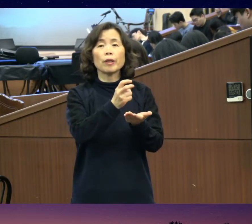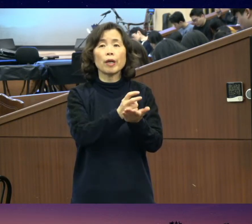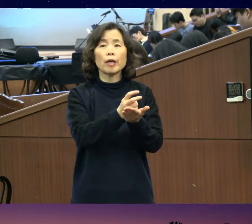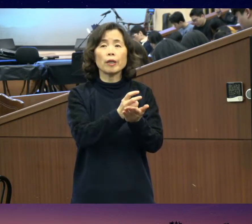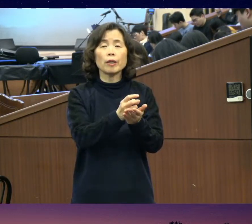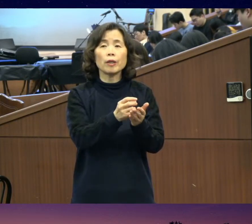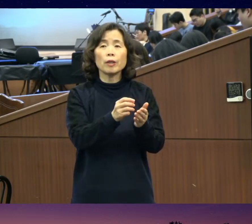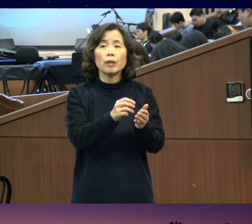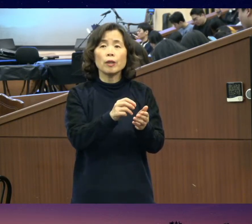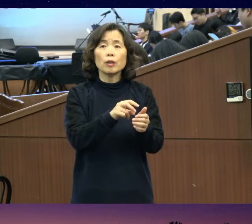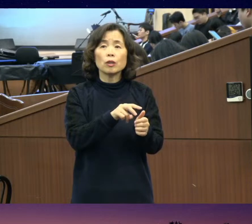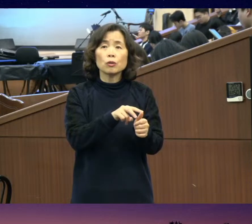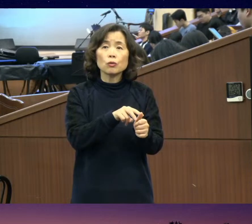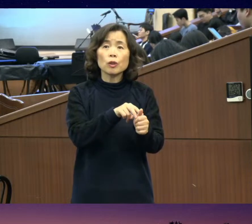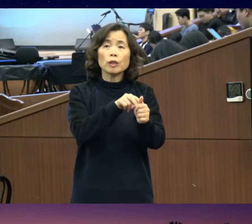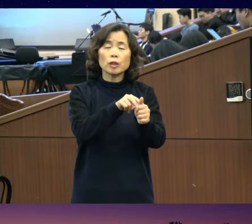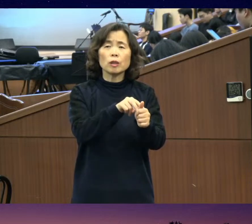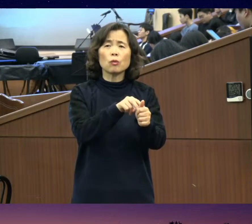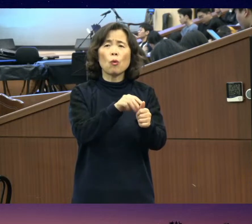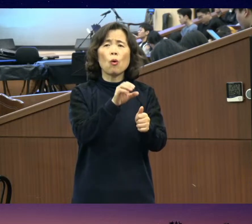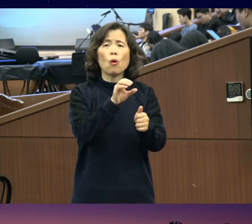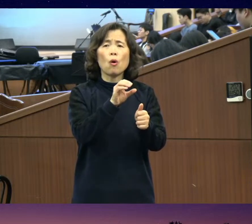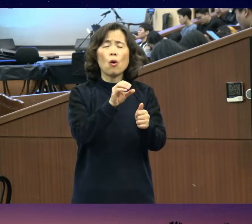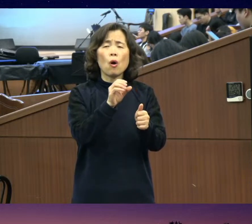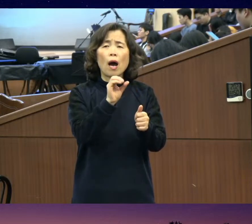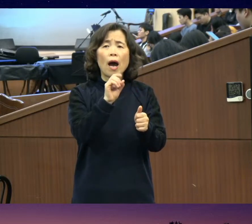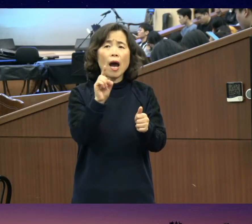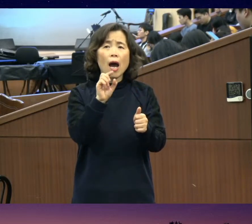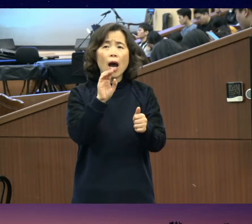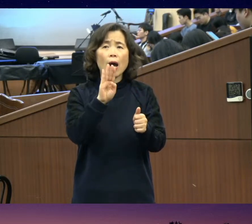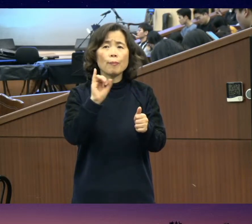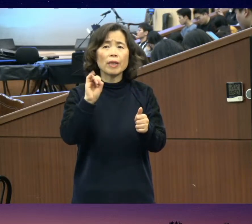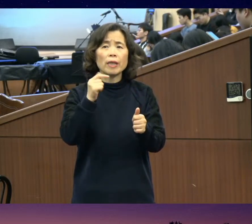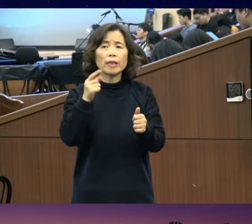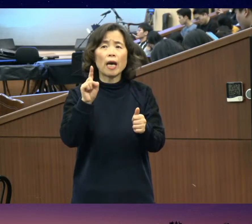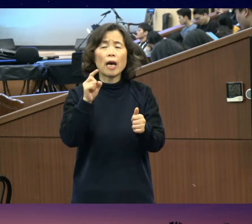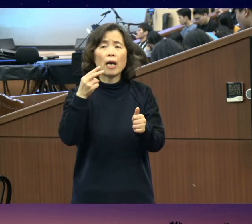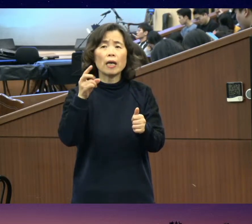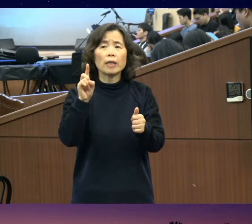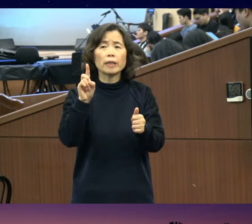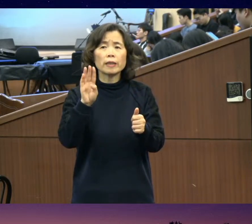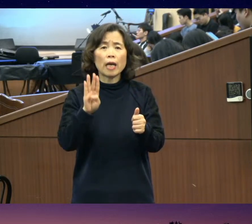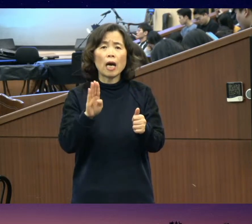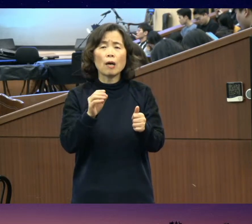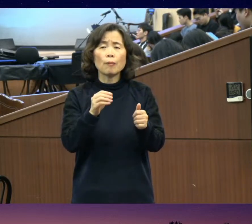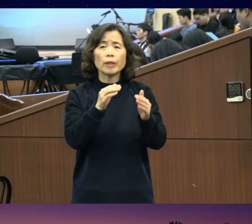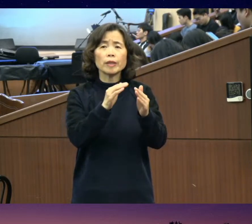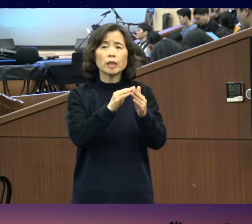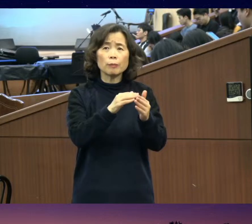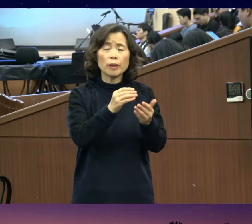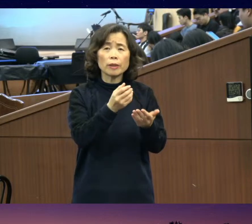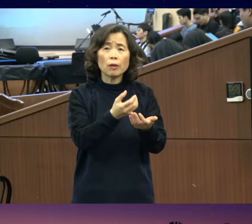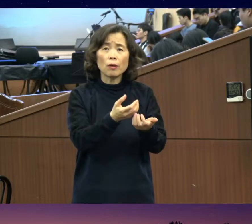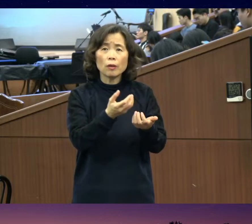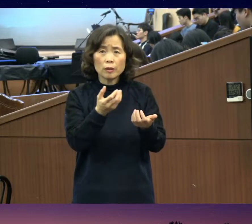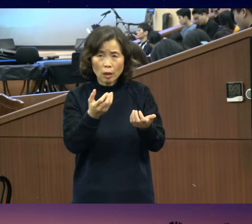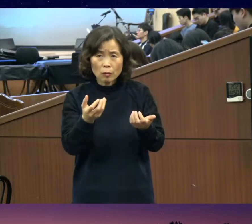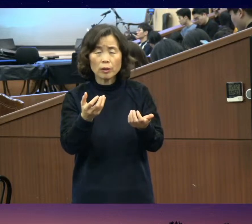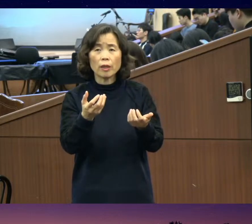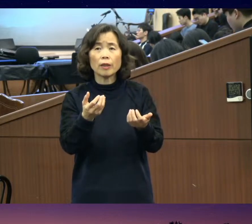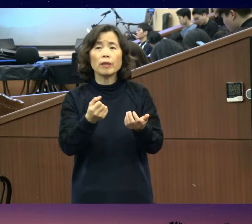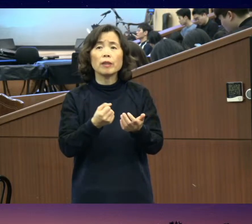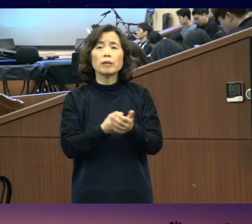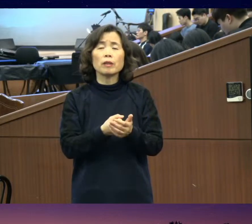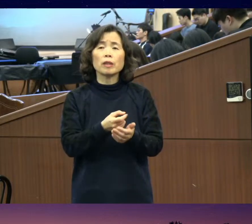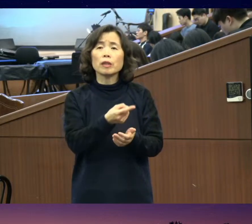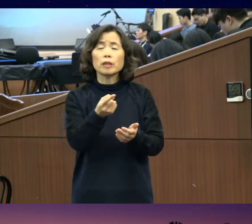싣고 산에 있는 아비나답의 집에서 나오는데 아비나답의 아들 우사와 아효가 그 새 수레를 모니라.